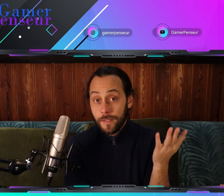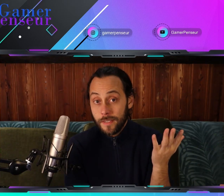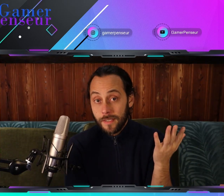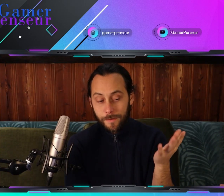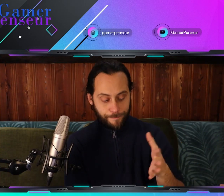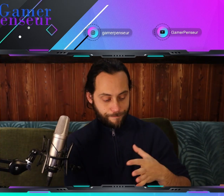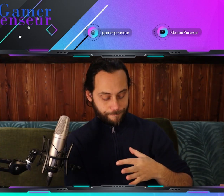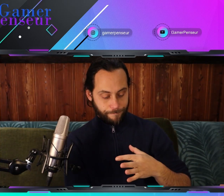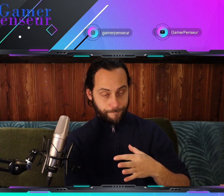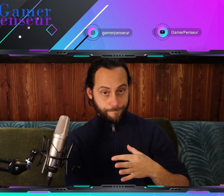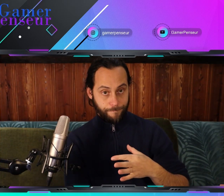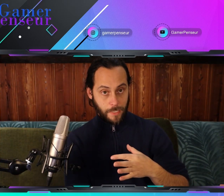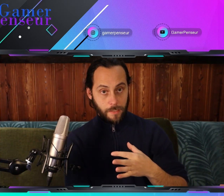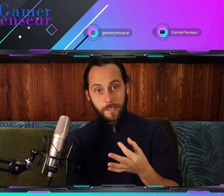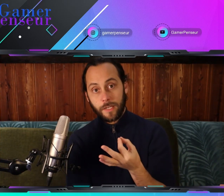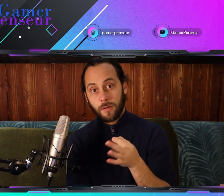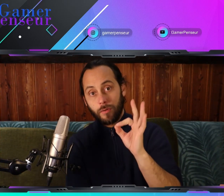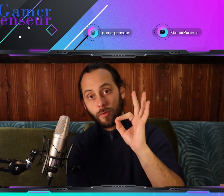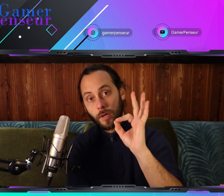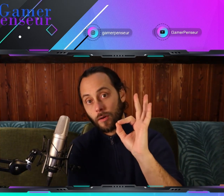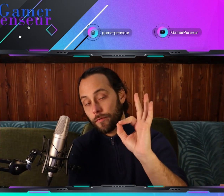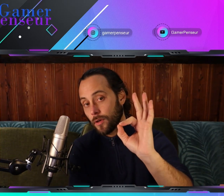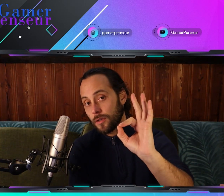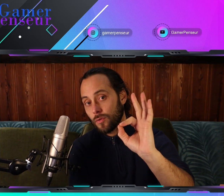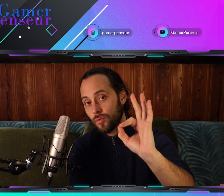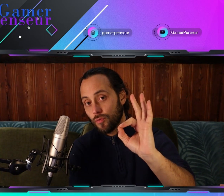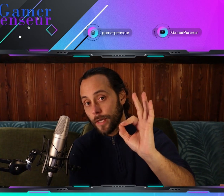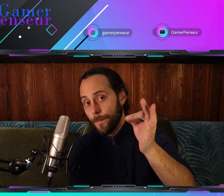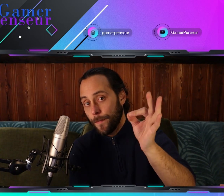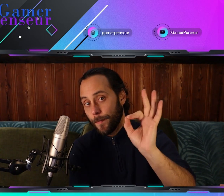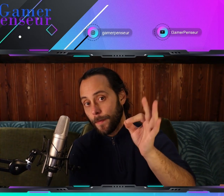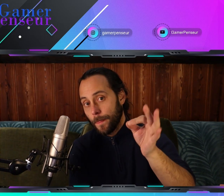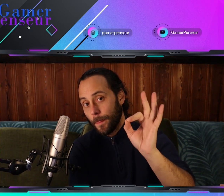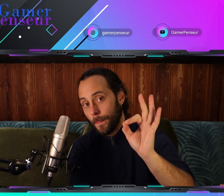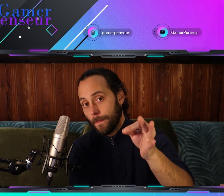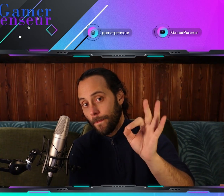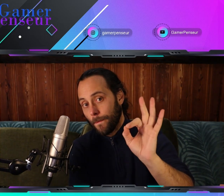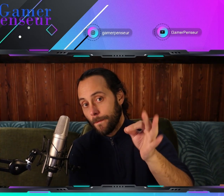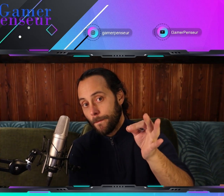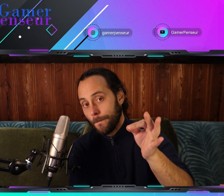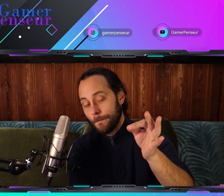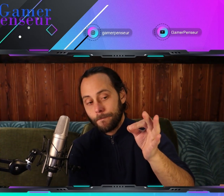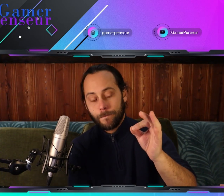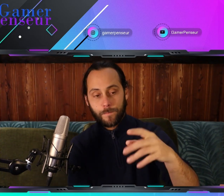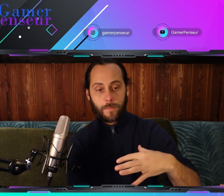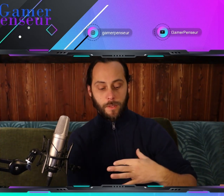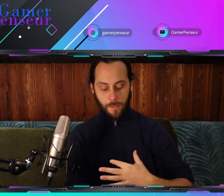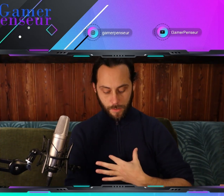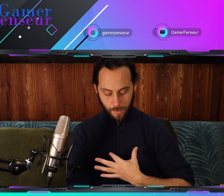Le fils. Ça va être la configuration du oui.